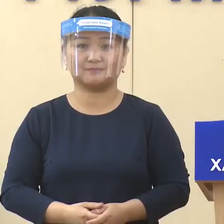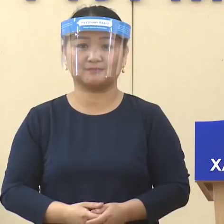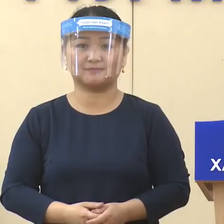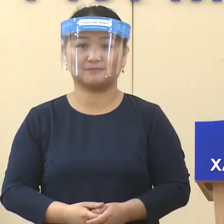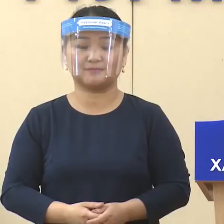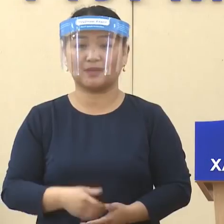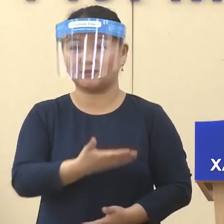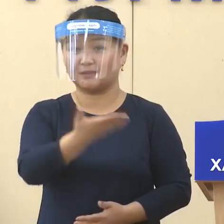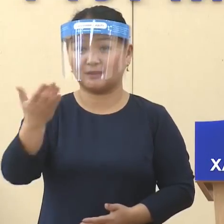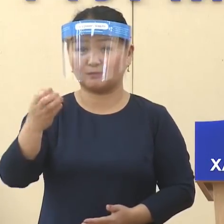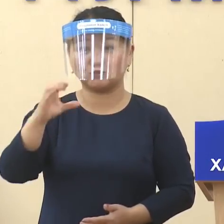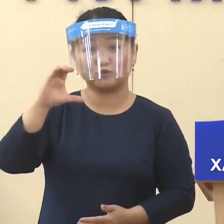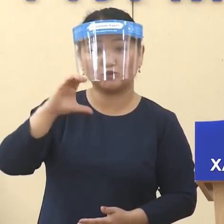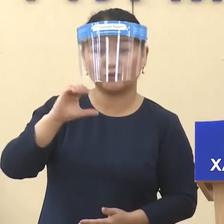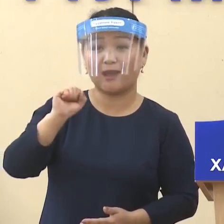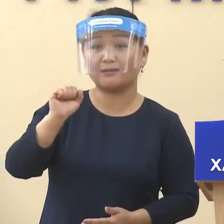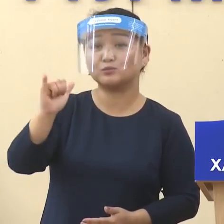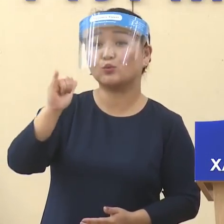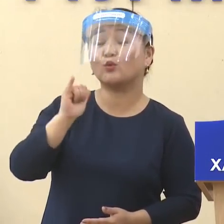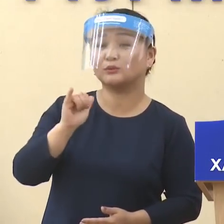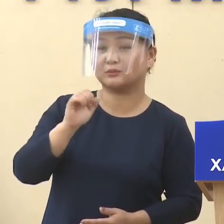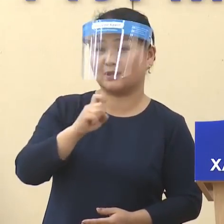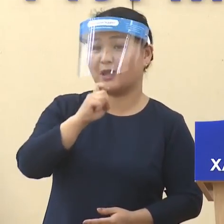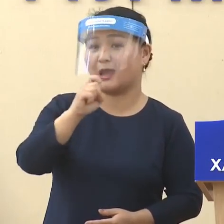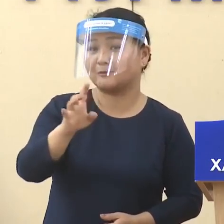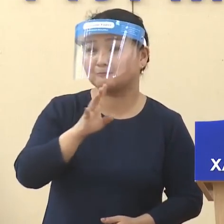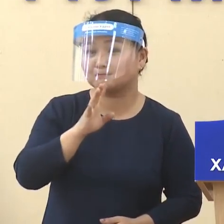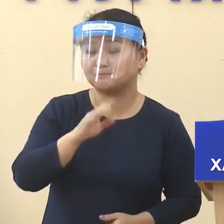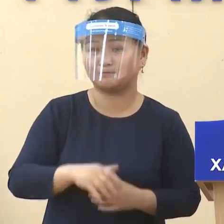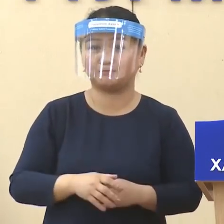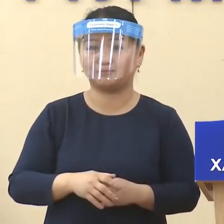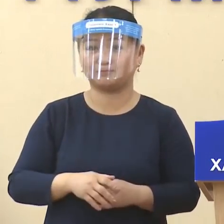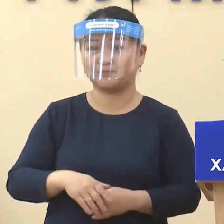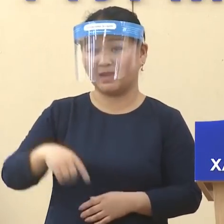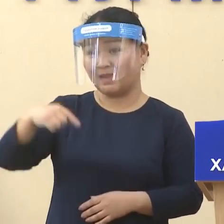За ингээд та бүхний сонирхсан асуултанд хариулъя.